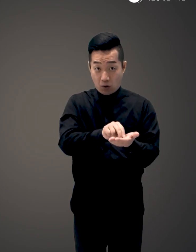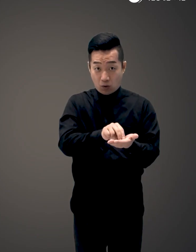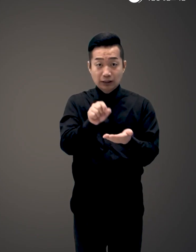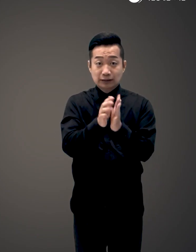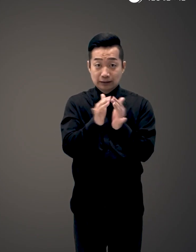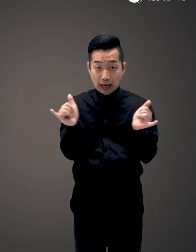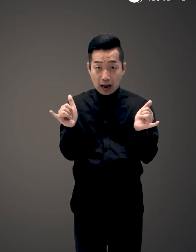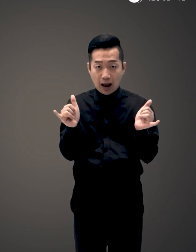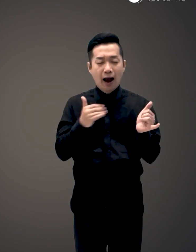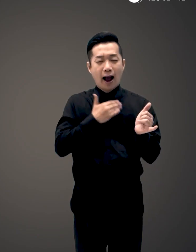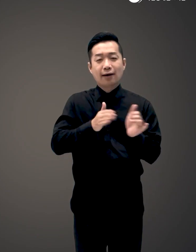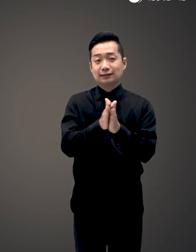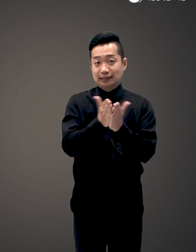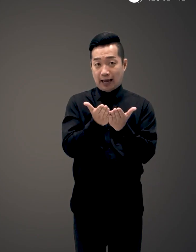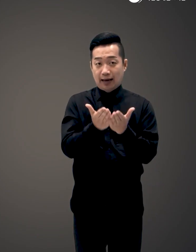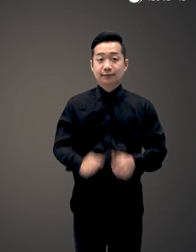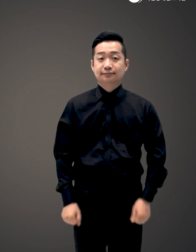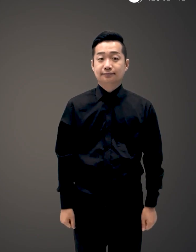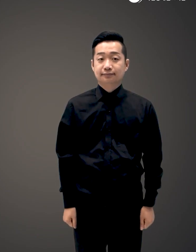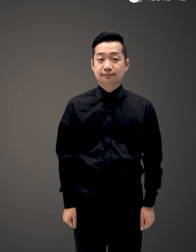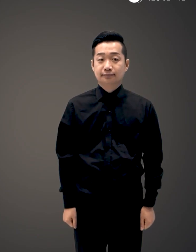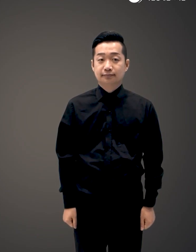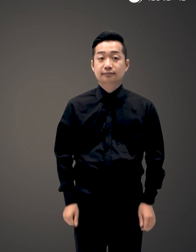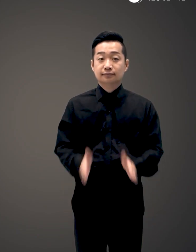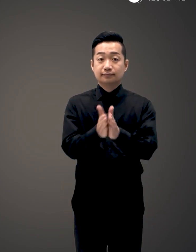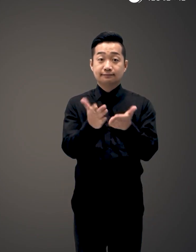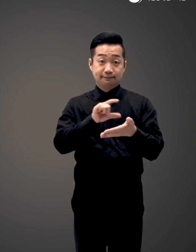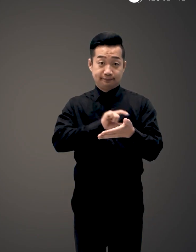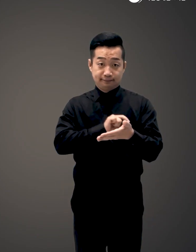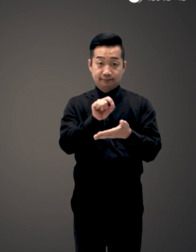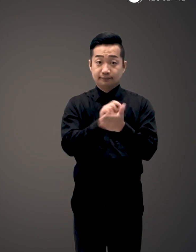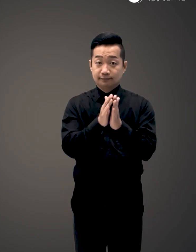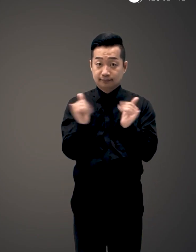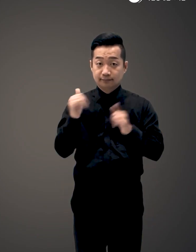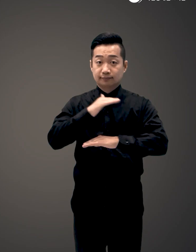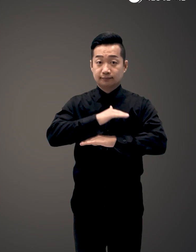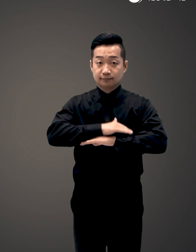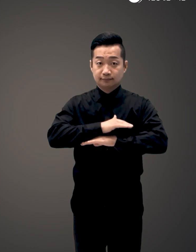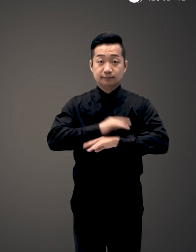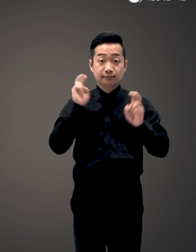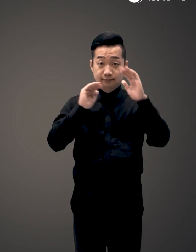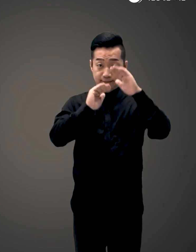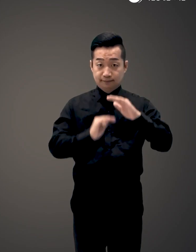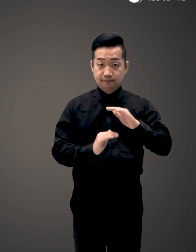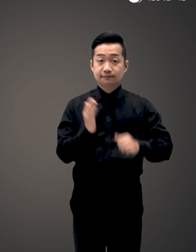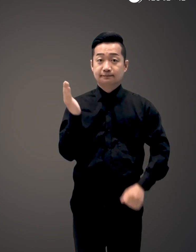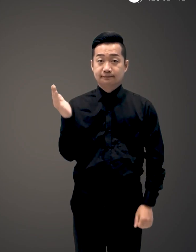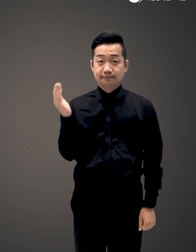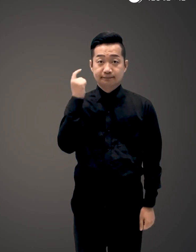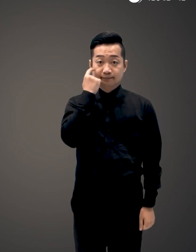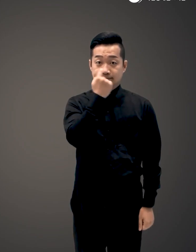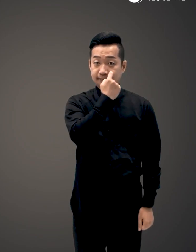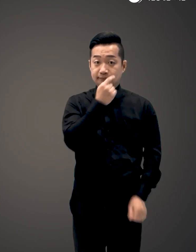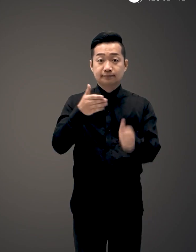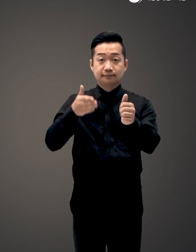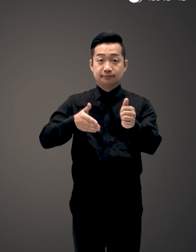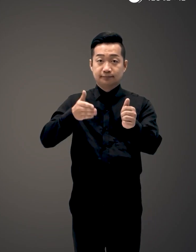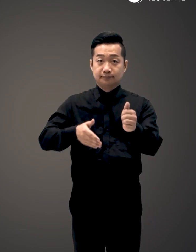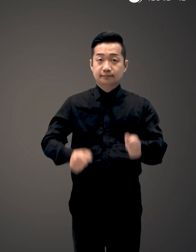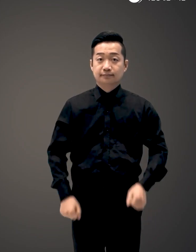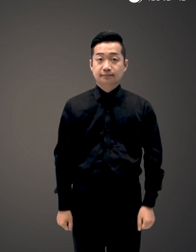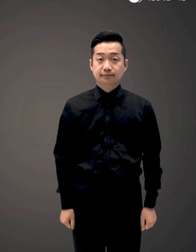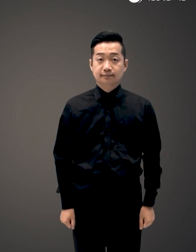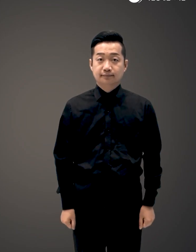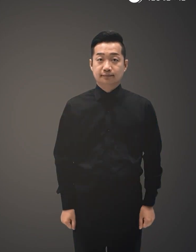마법 같은 감성 미스터리. 도서명 가끔 너를 생각해. 저자 후지마루.